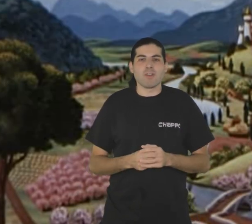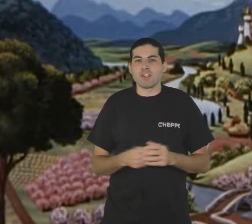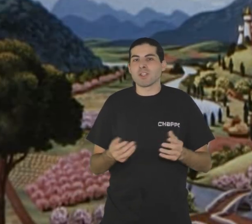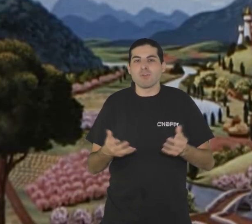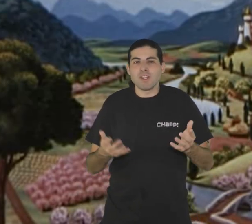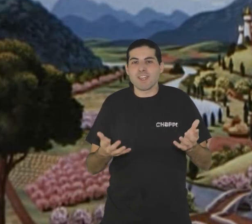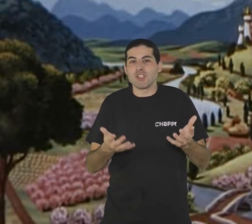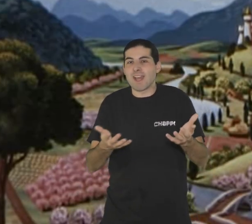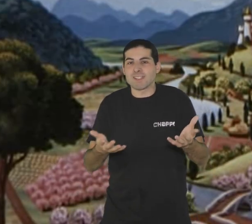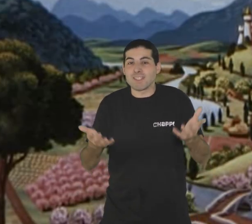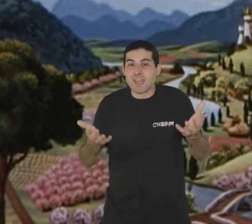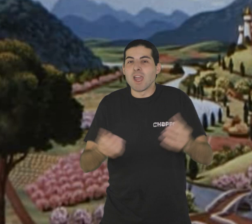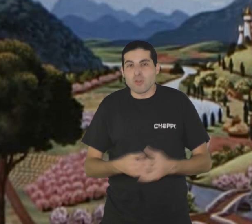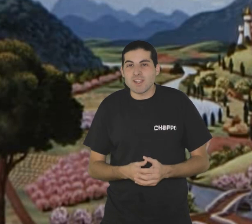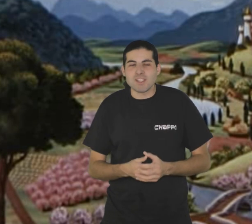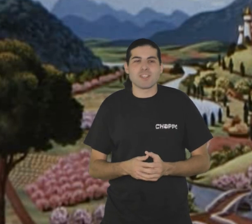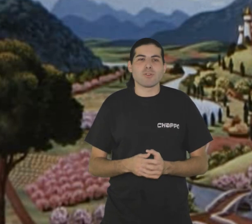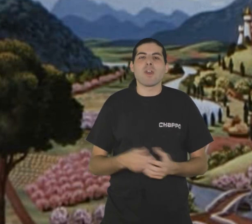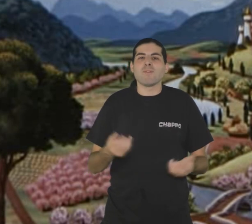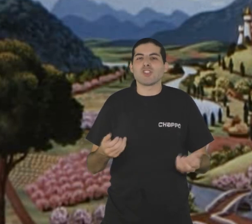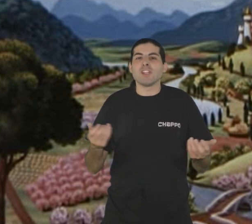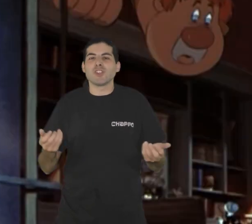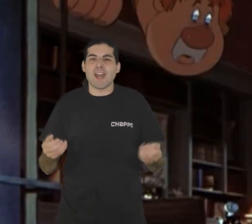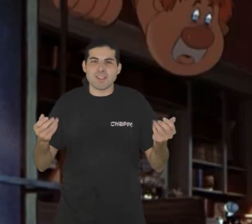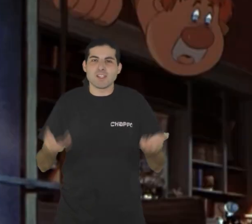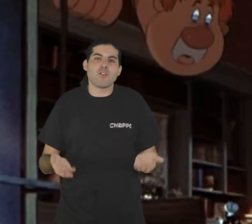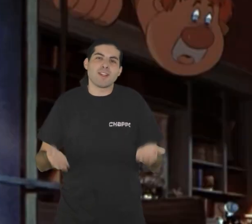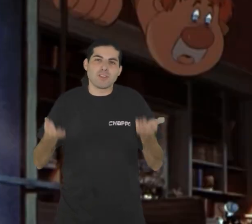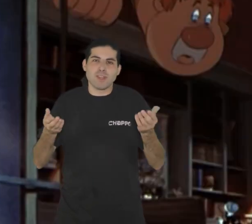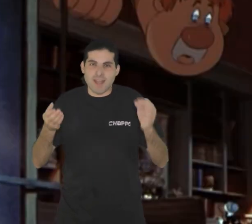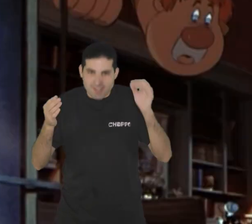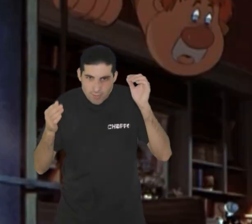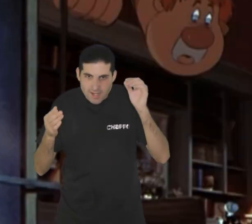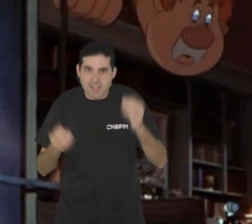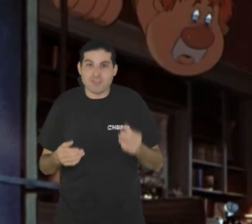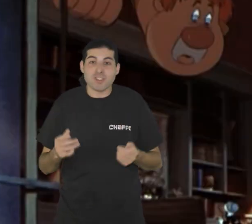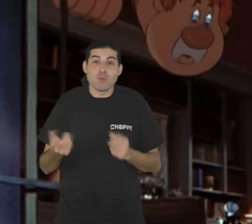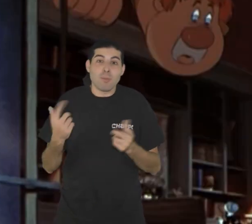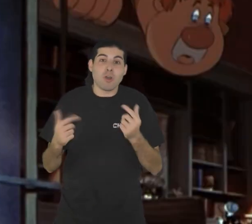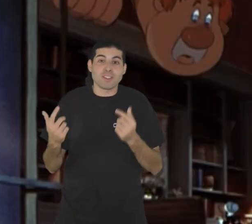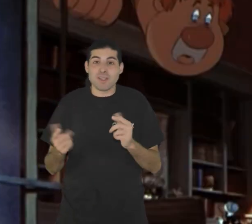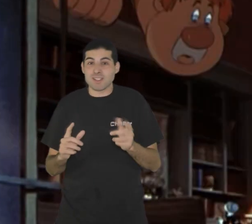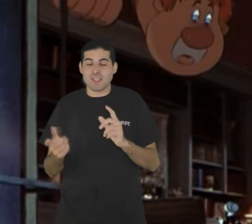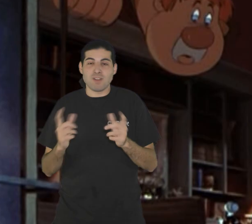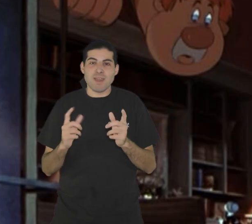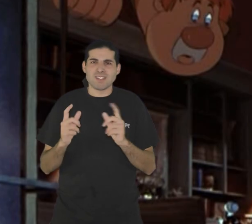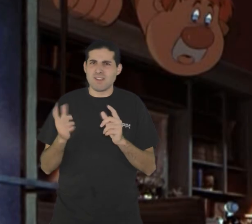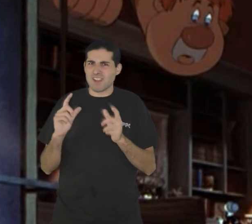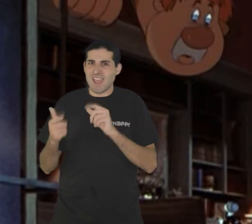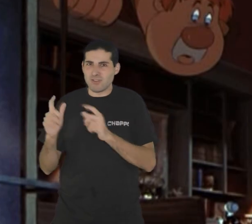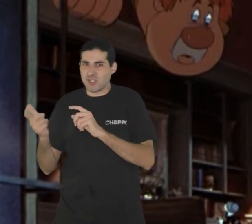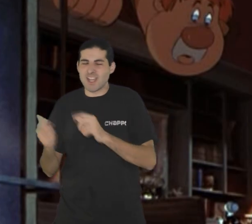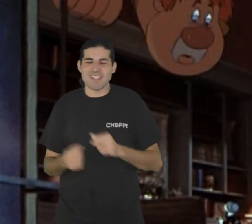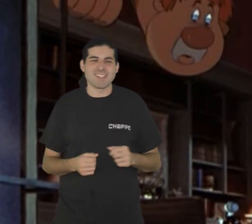la storia, dice tranquilli che i giganti non esistono, e invece il gigante gli sfonda il tetto di casa, guarda dentro, saluta Mortimer, che dovrebbe